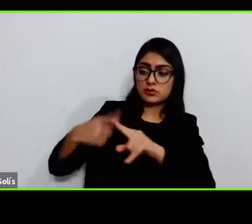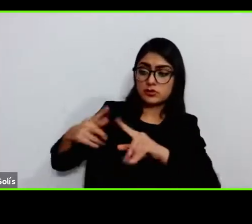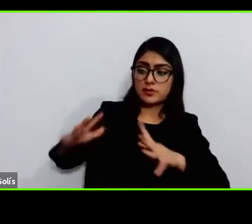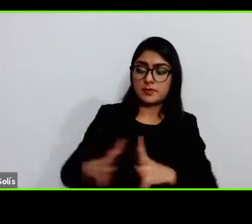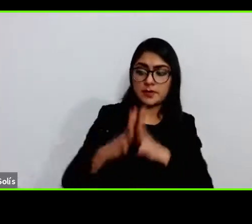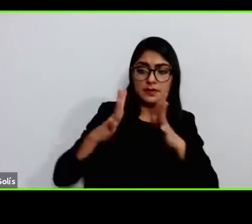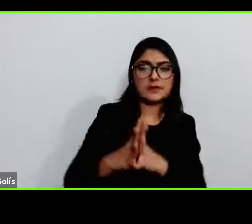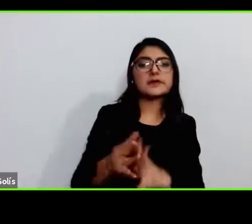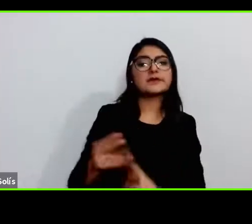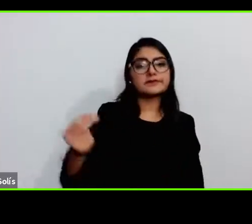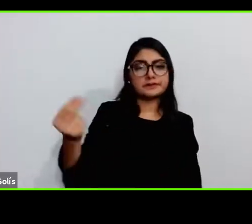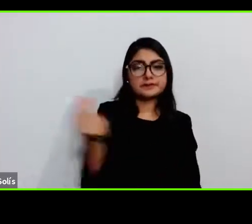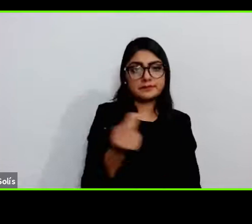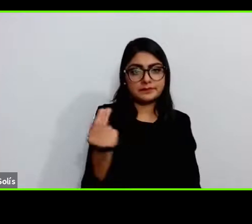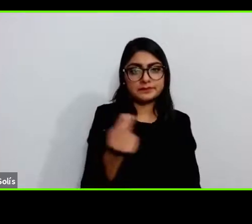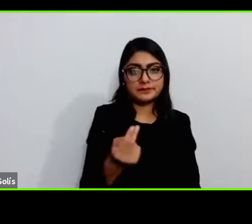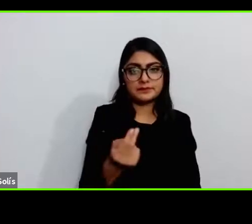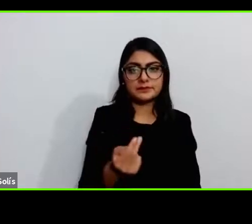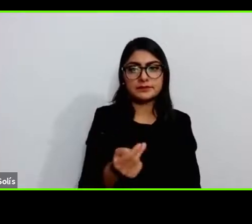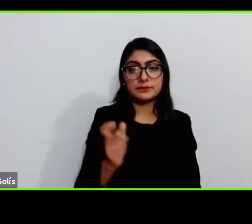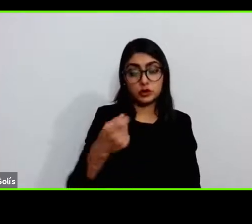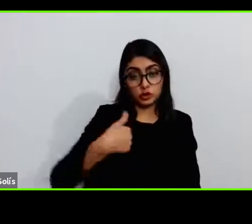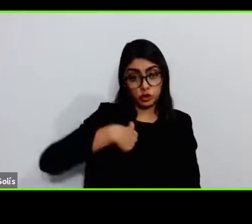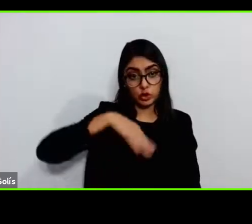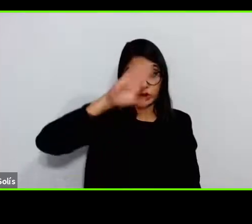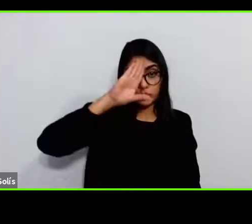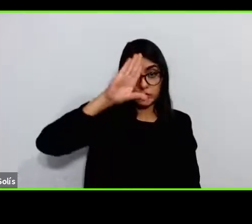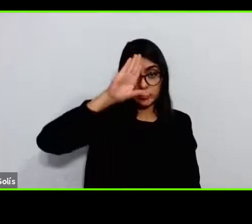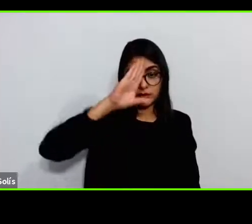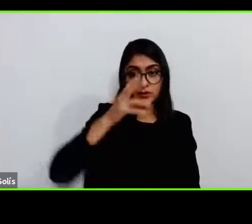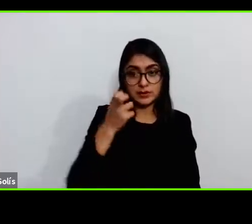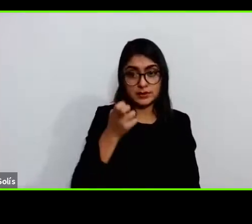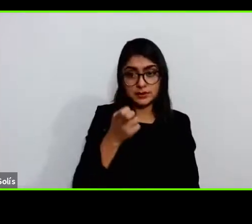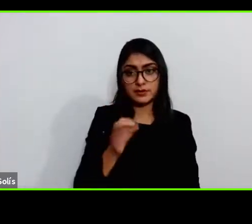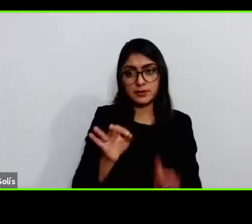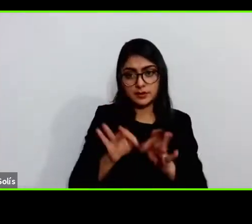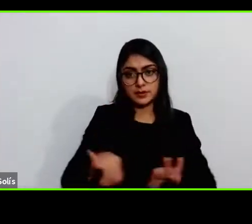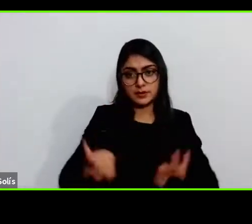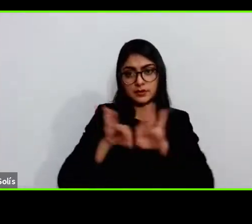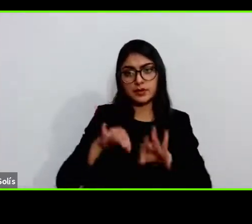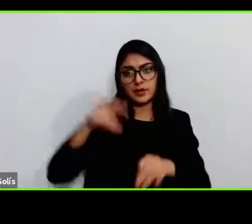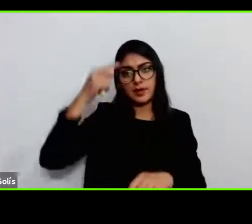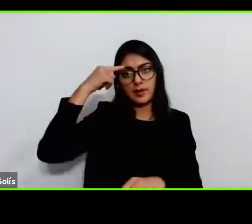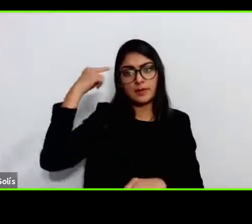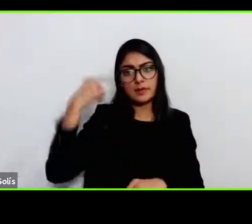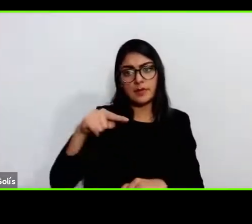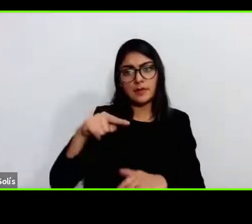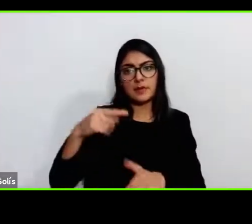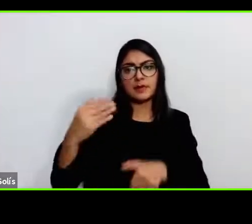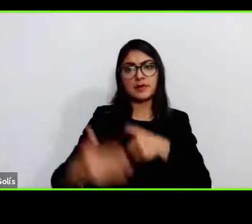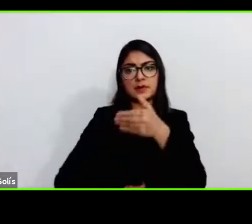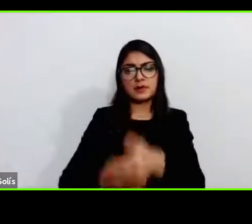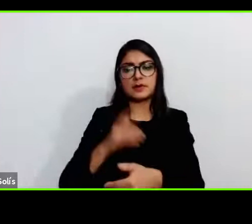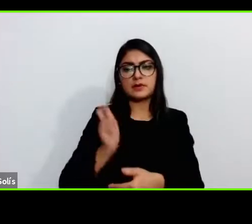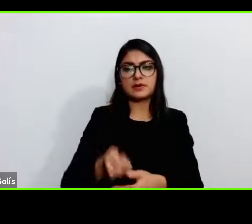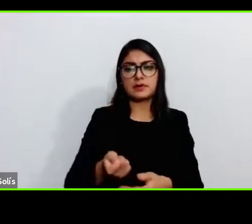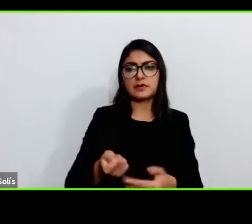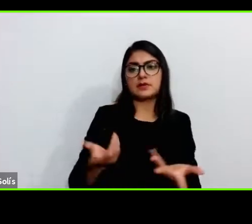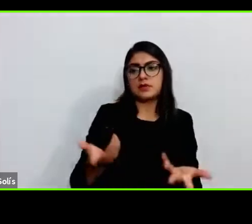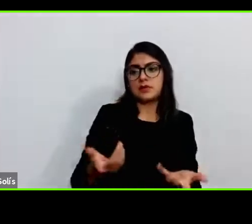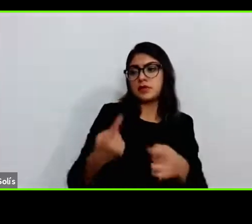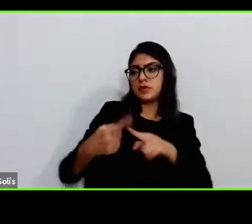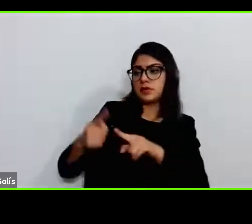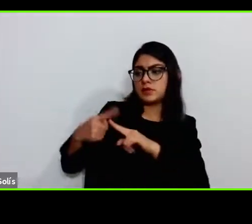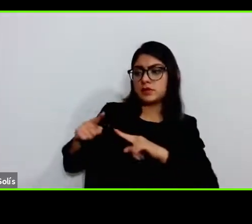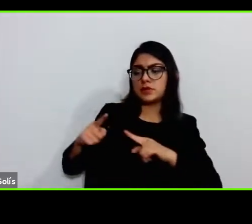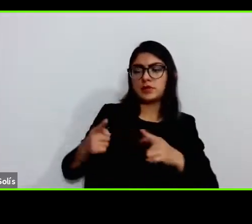es necesaria, digo yo, o considero yo que es necesaria para que las partes se sientan, o sea, para que las distintas